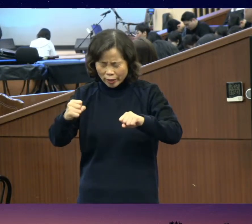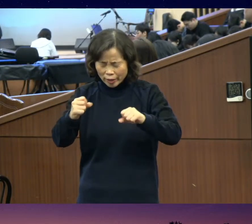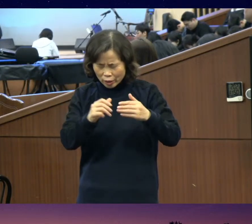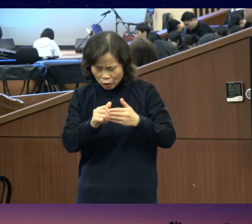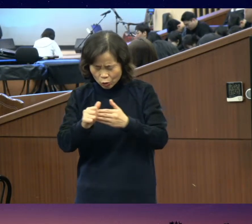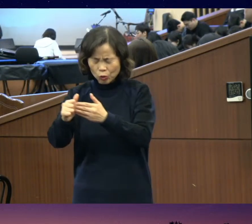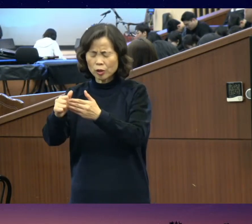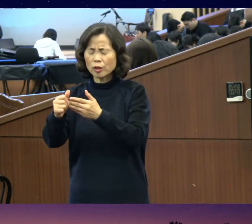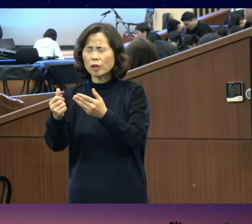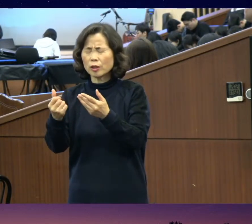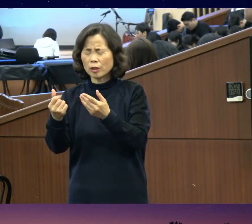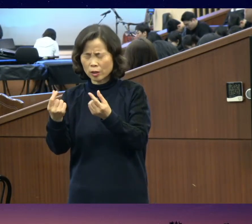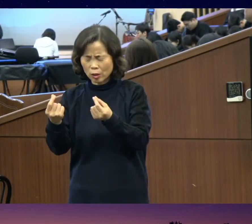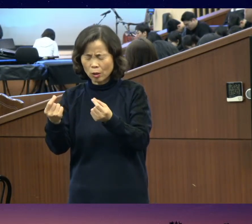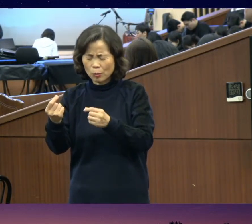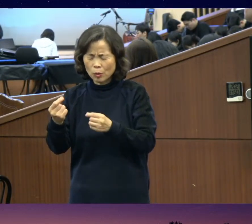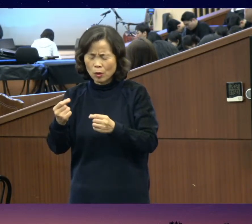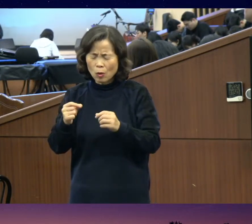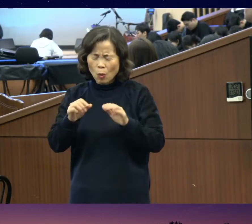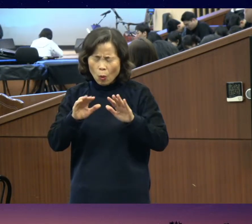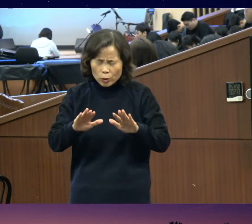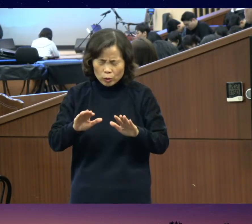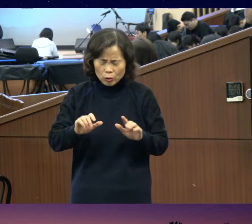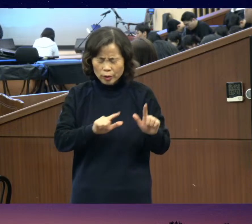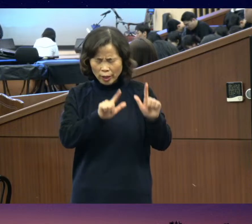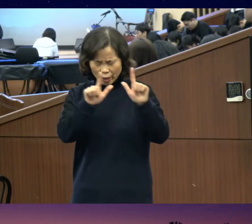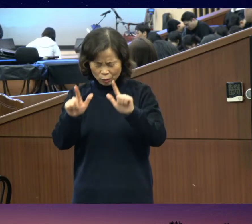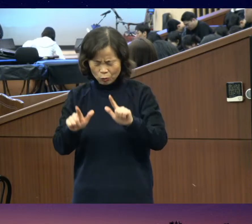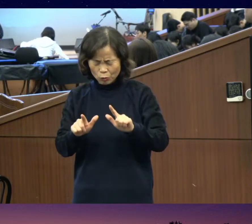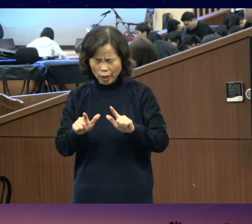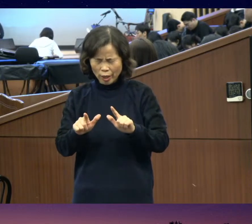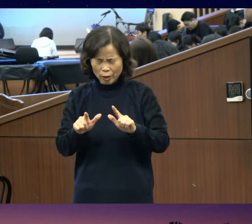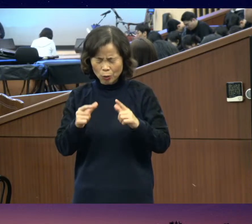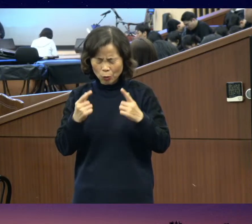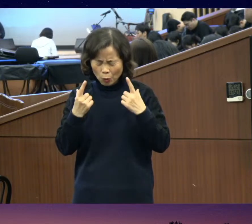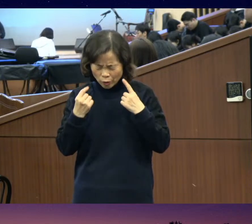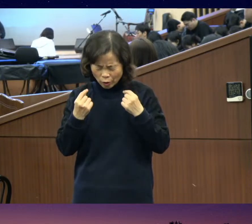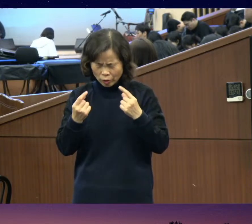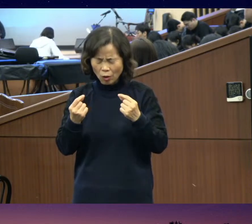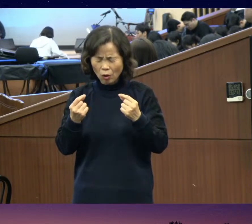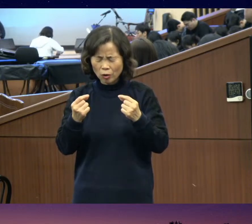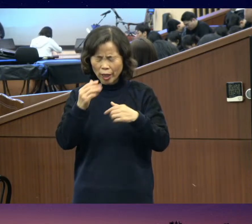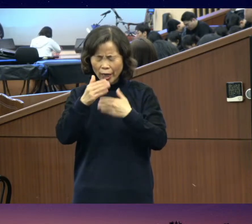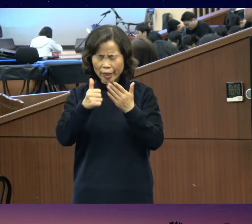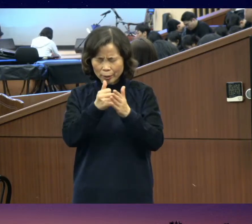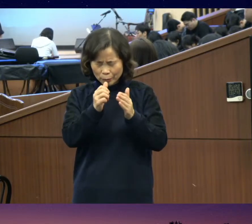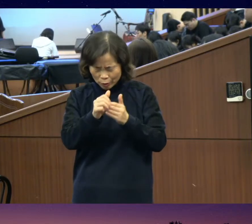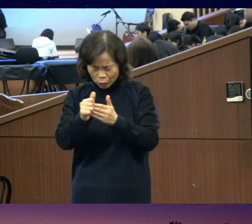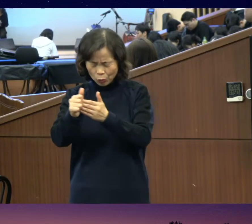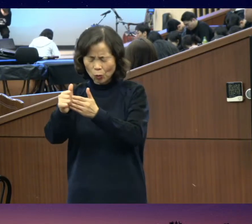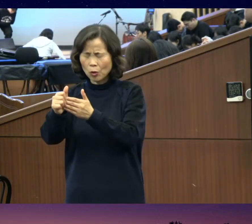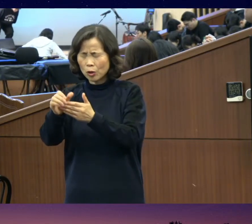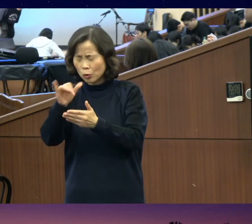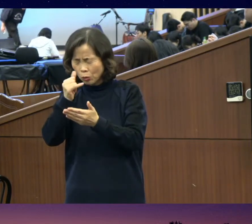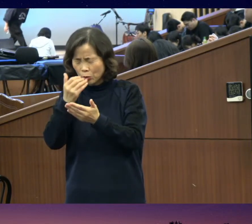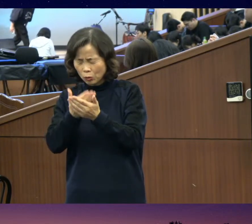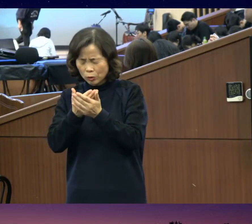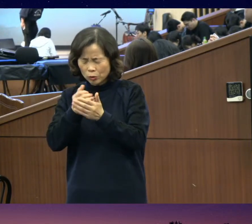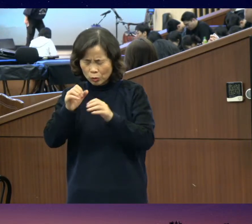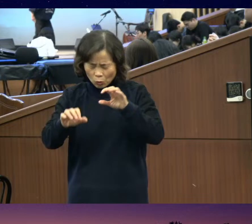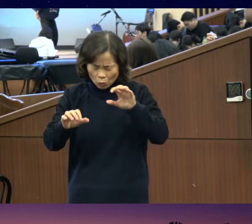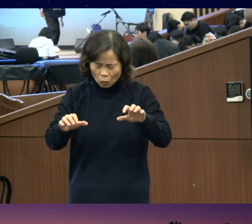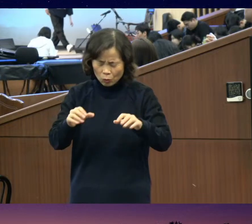광야 같은 인생을 살아가는 우리에게도 여전히 만나와 메추를 먹이시고 또 곳곳에